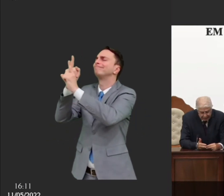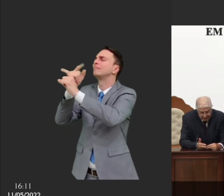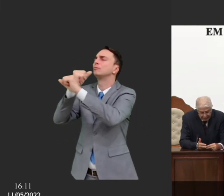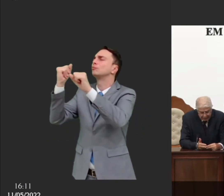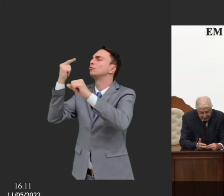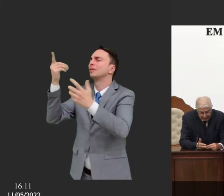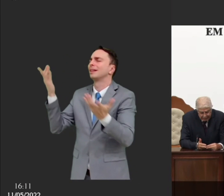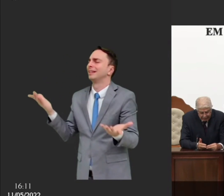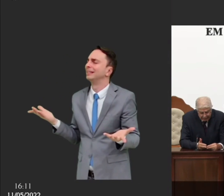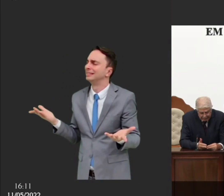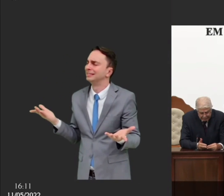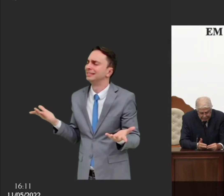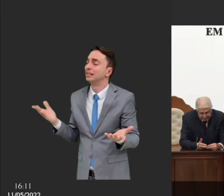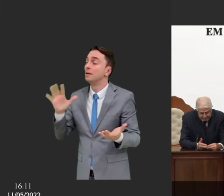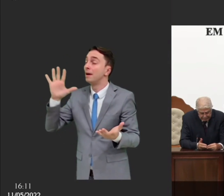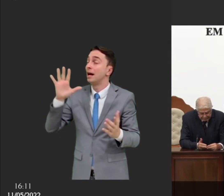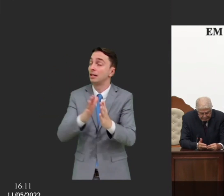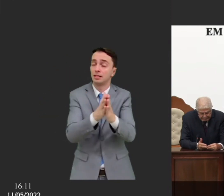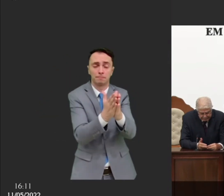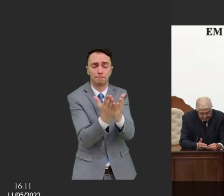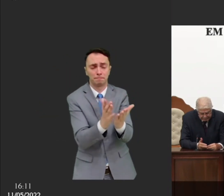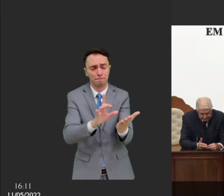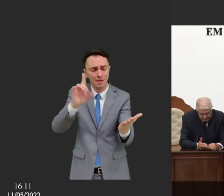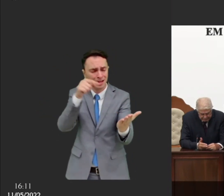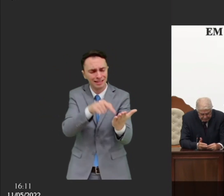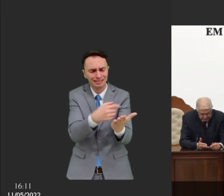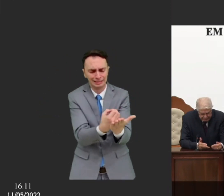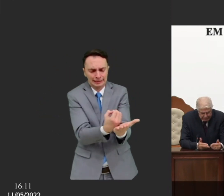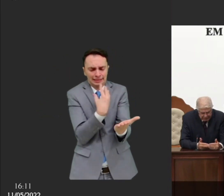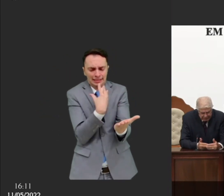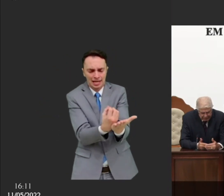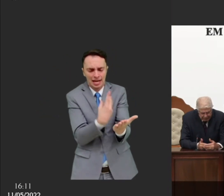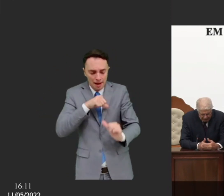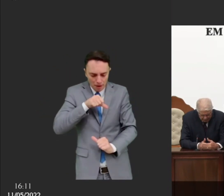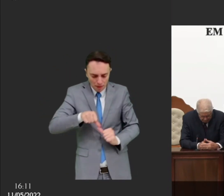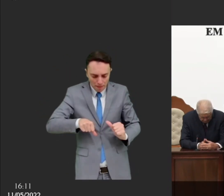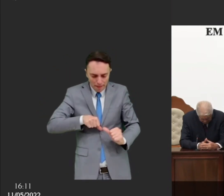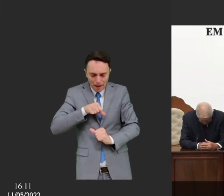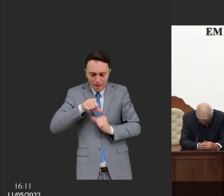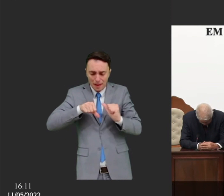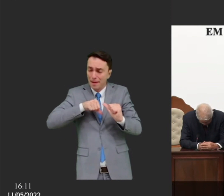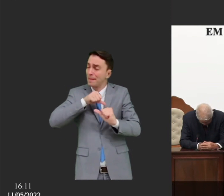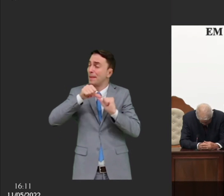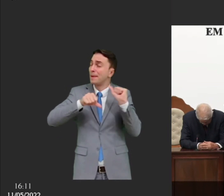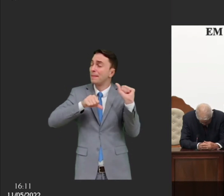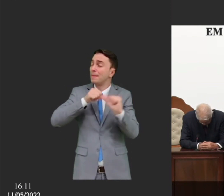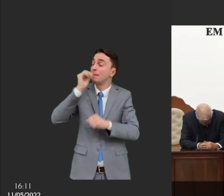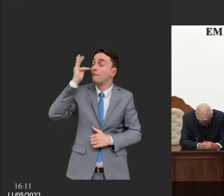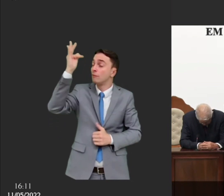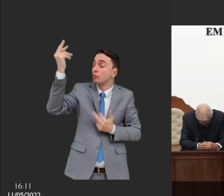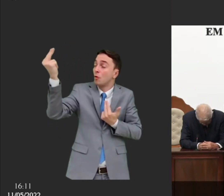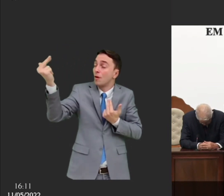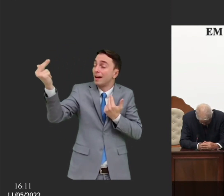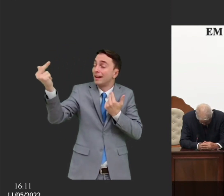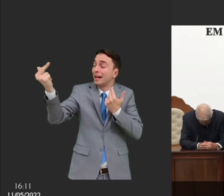estrutura humana, transforma a nossa natureza e vai nos fazer semelhante a Ti mesmo, Senhor. Aleluia. Graça te damos, Senhor, por